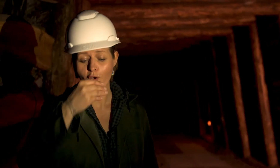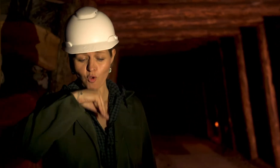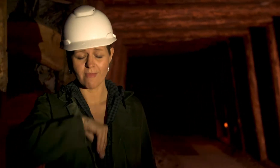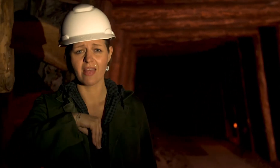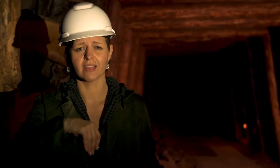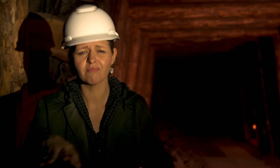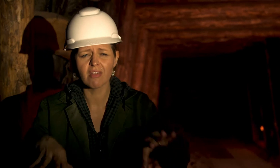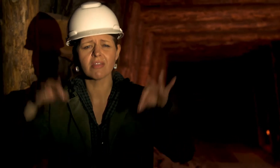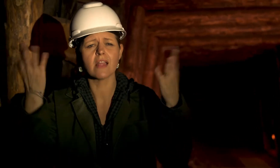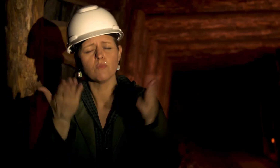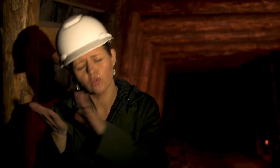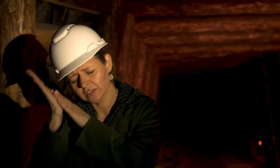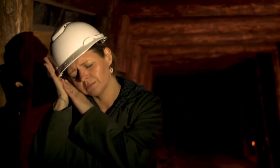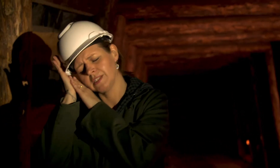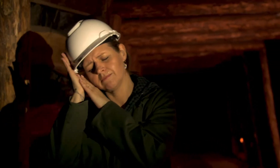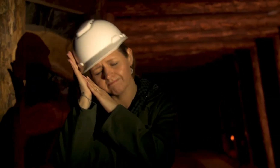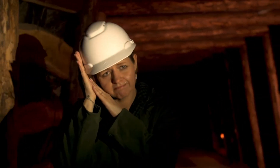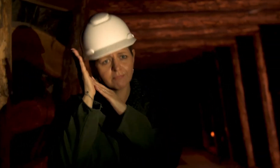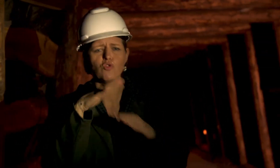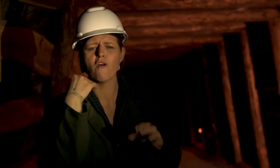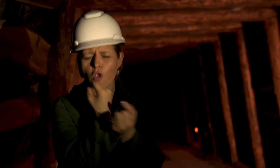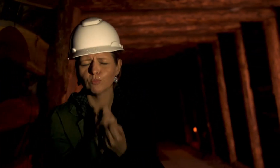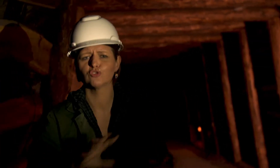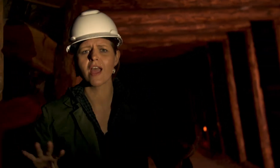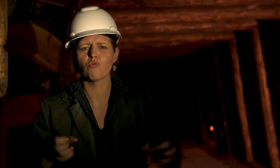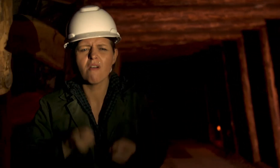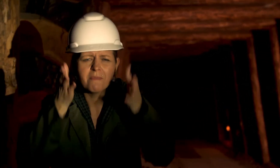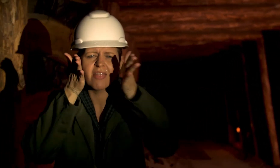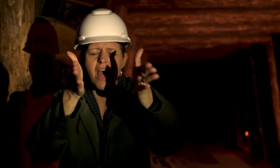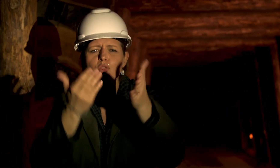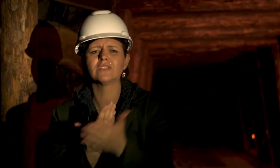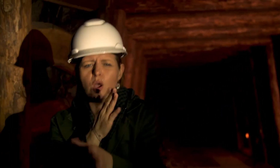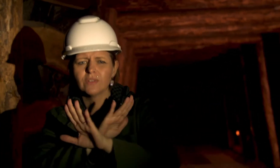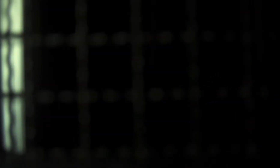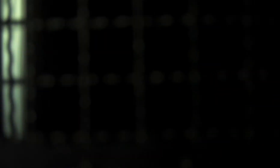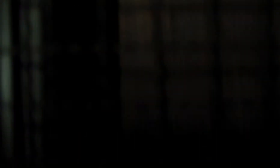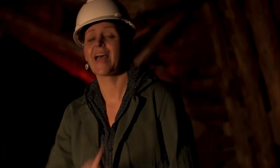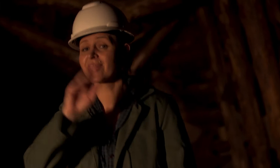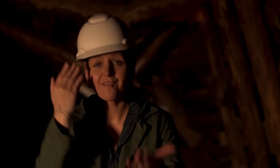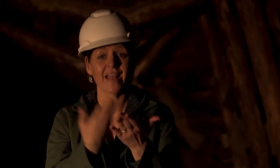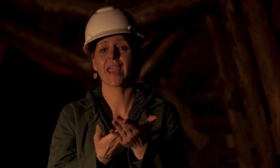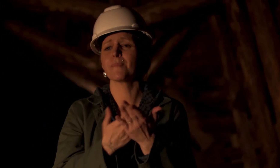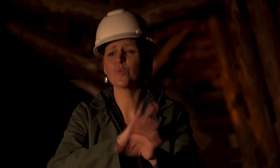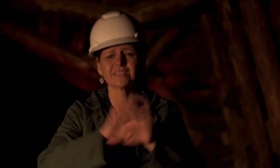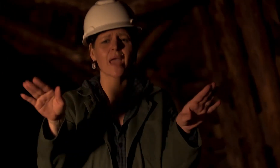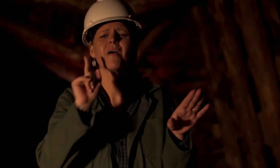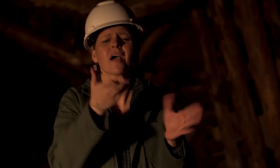meni, navega kadar zaspi. Ko telo je sproščeno, predano za vse. Ne verjemi vse,